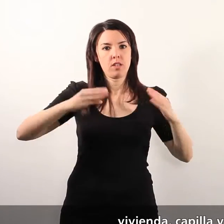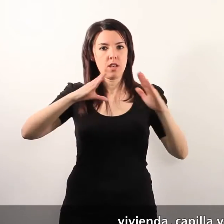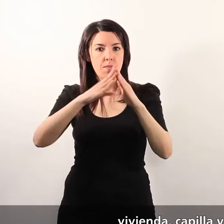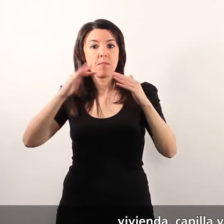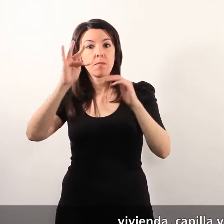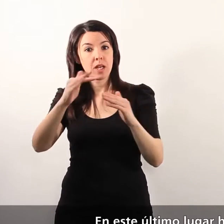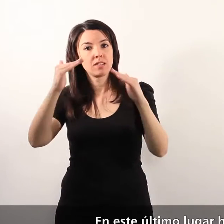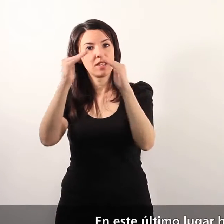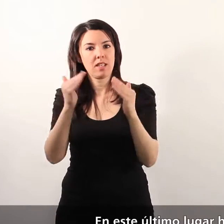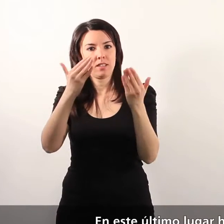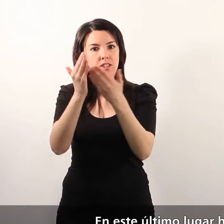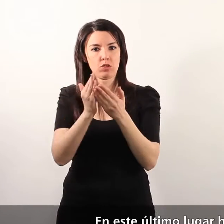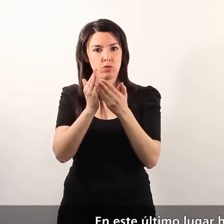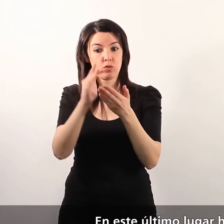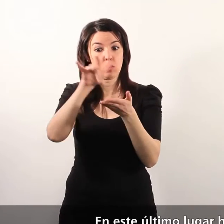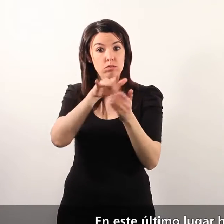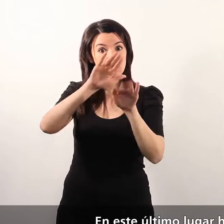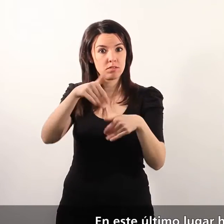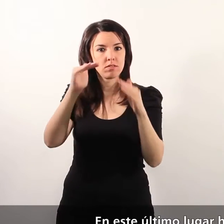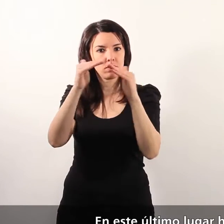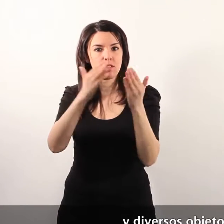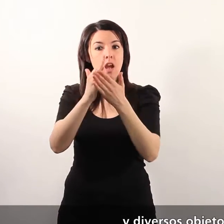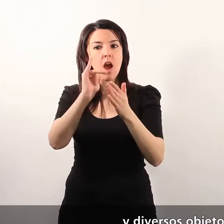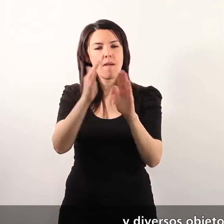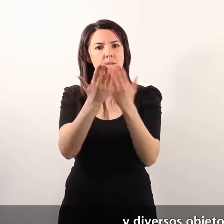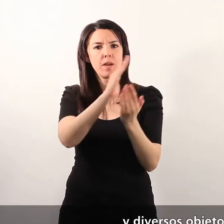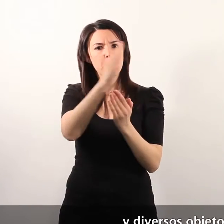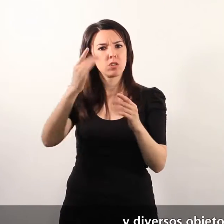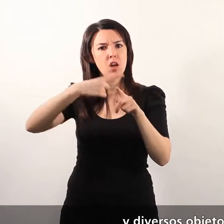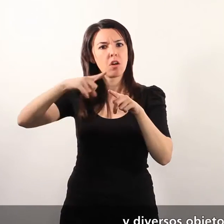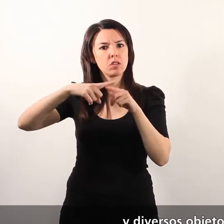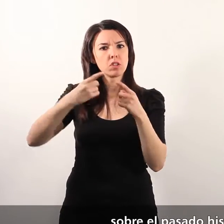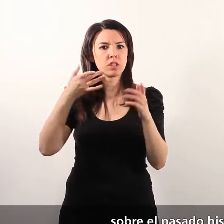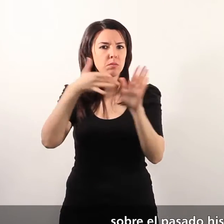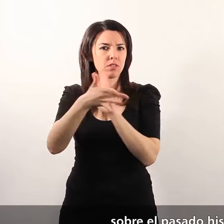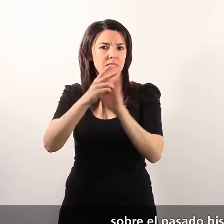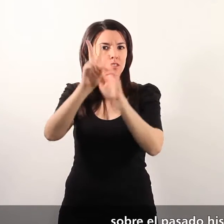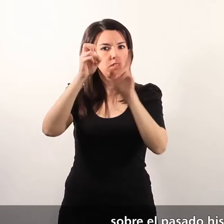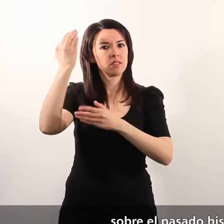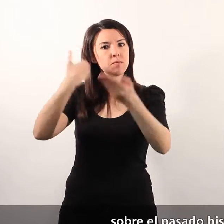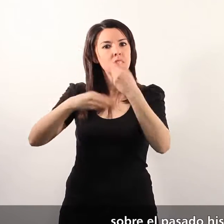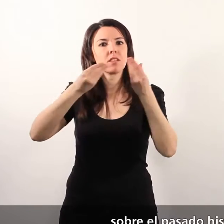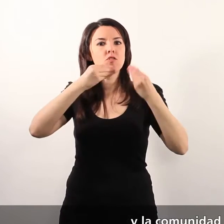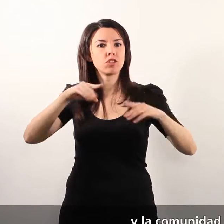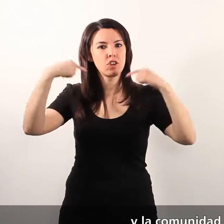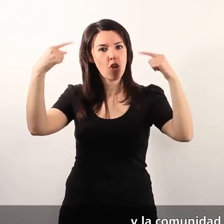-estudio. En este último lugar hay una biblioteca y diversos objetos ilustrativos sobre el pasado histórico de Elche y la